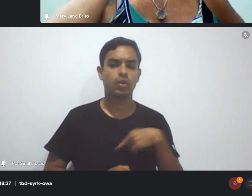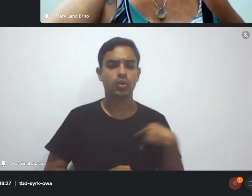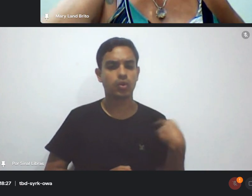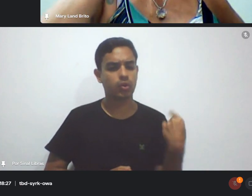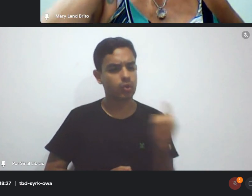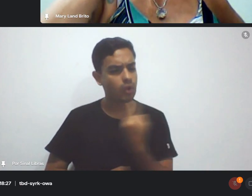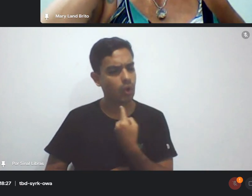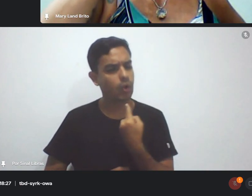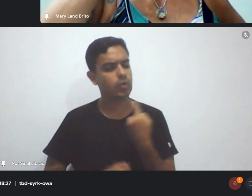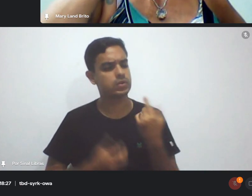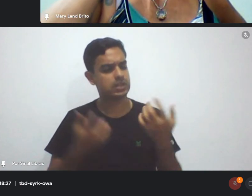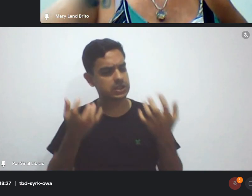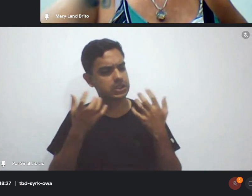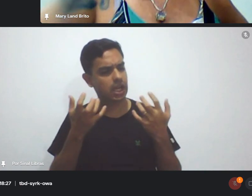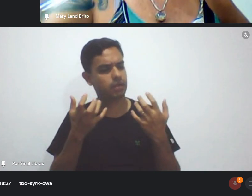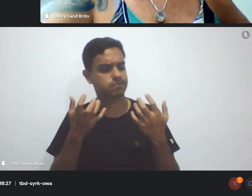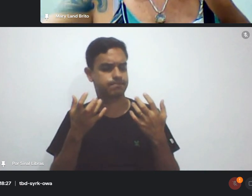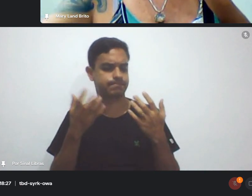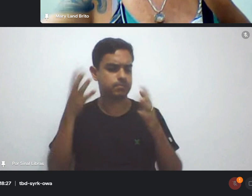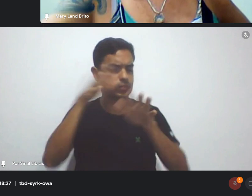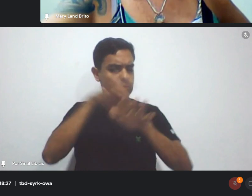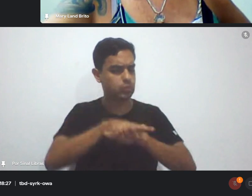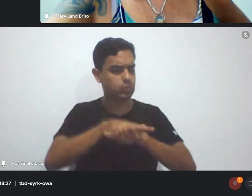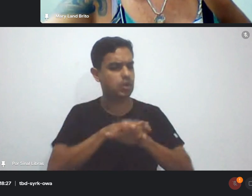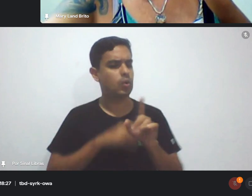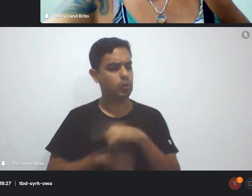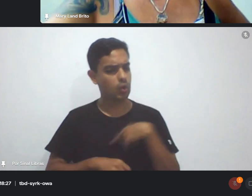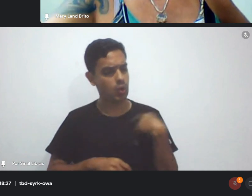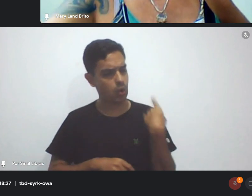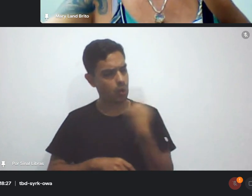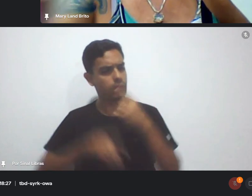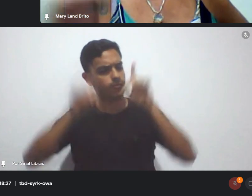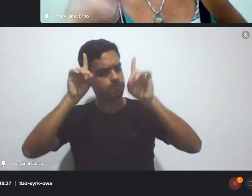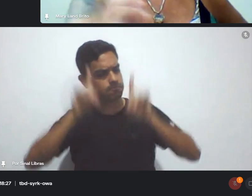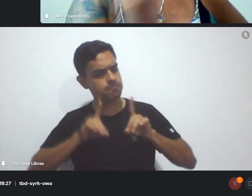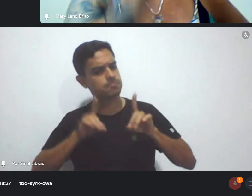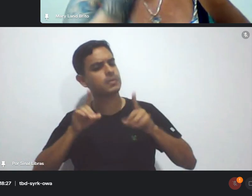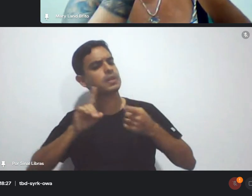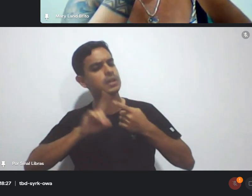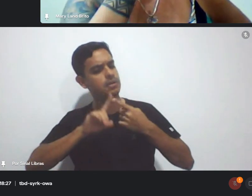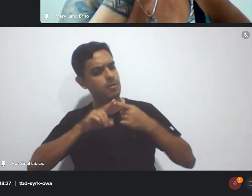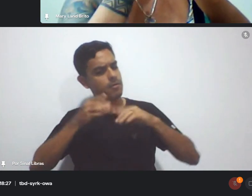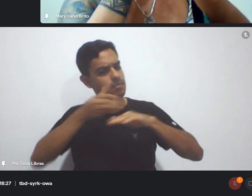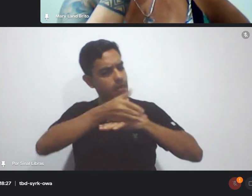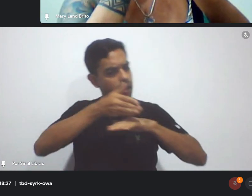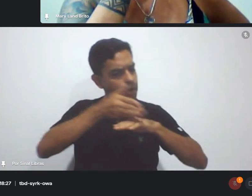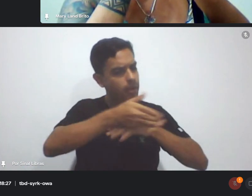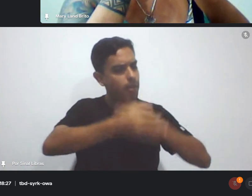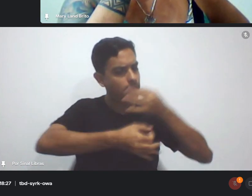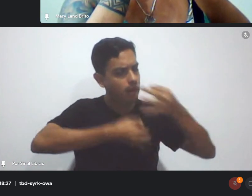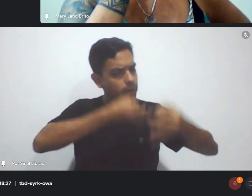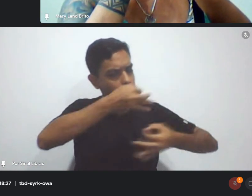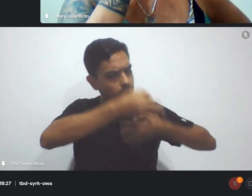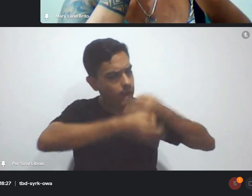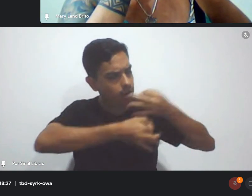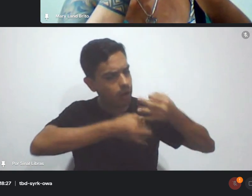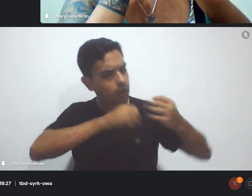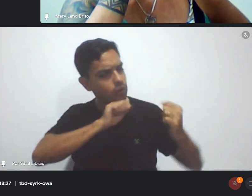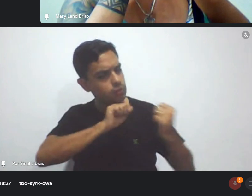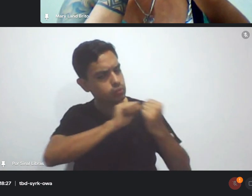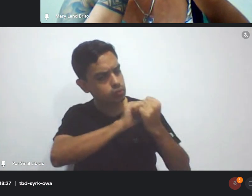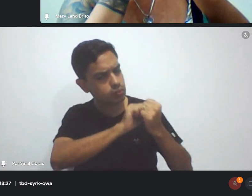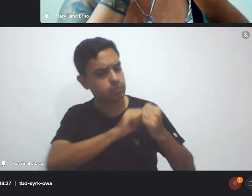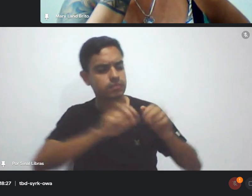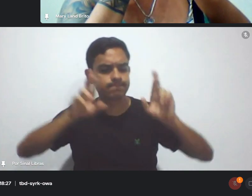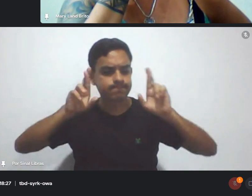inclusão, nada para nós sem nós. Então, que realmente esse, o processo até dessa construção do edital,